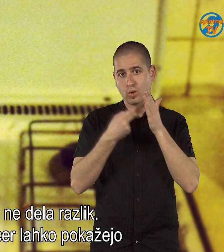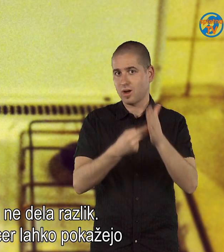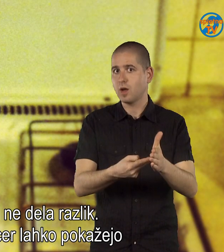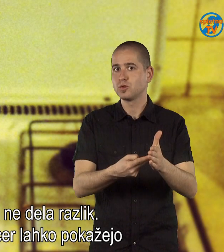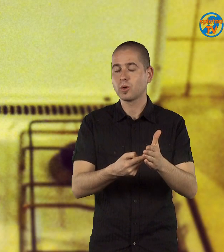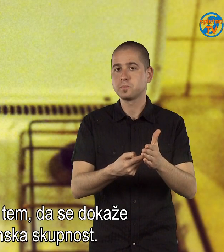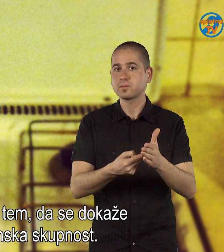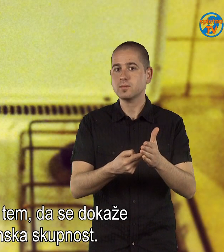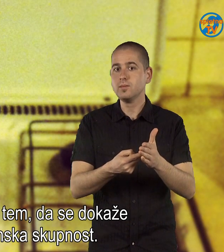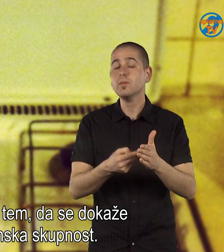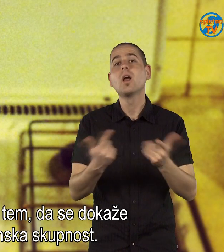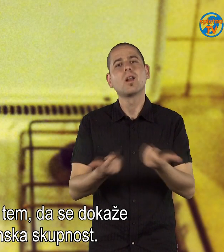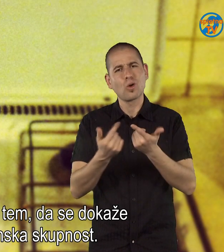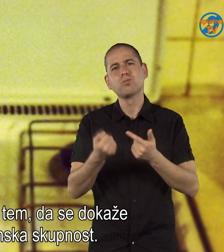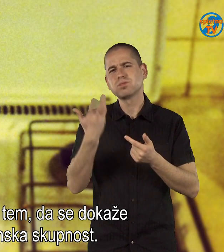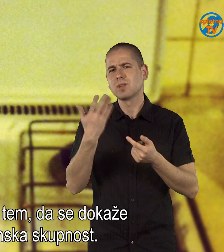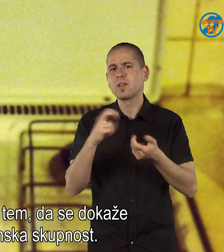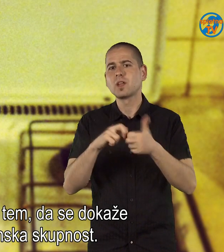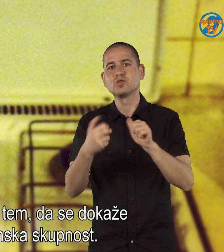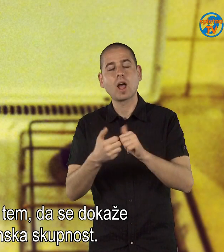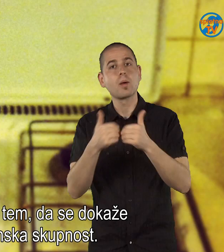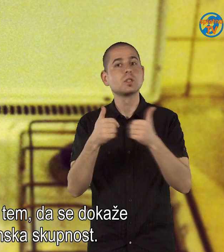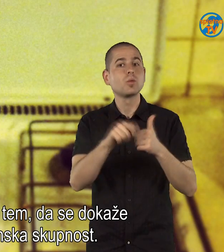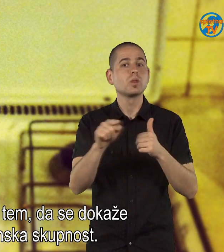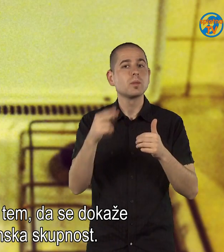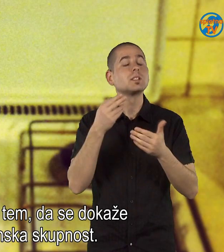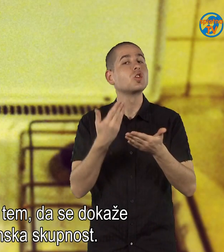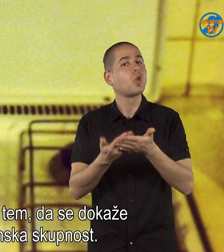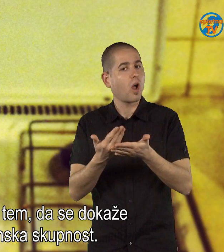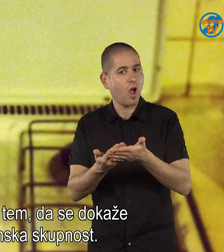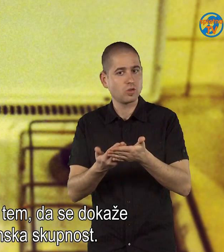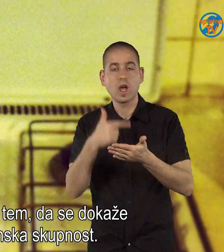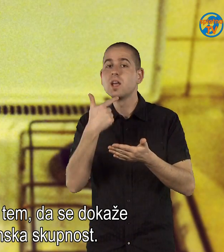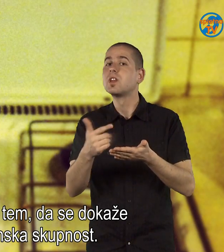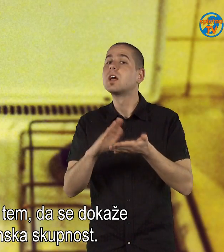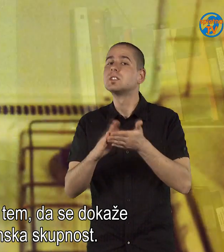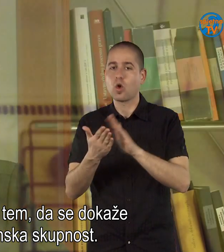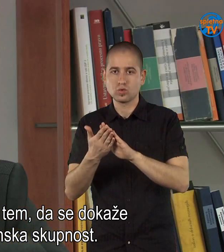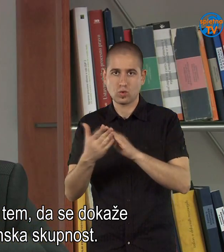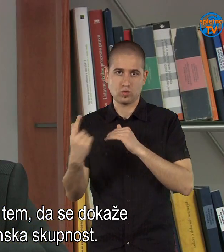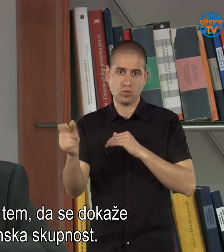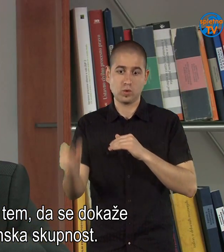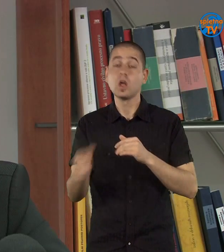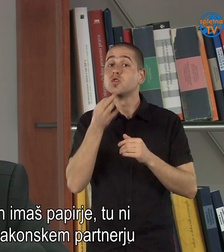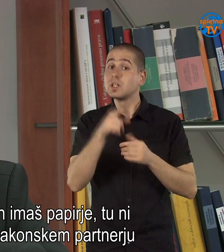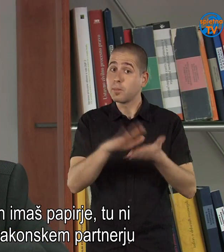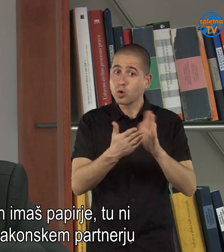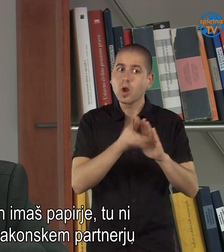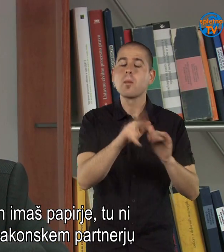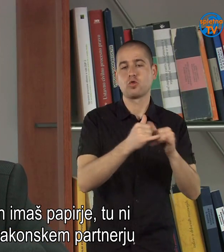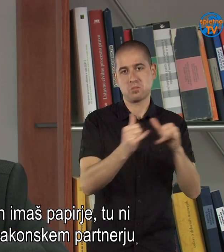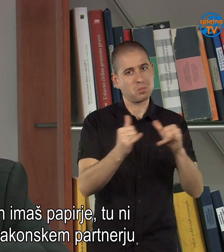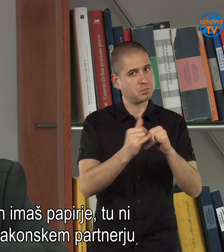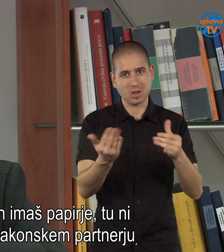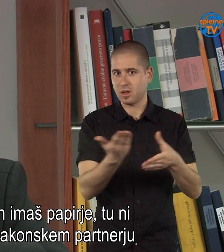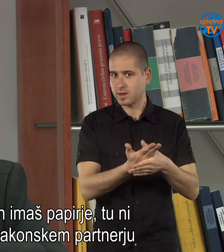potem pokažejo neke lahko težave, zlasti v tem, da se dokaže izvenzakonsko skupnost, ne. Zdaj, če si poročen, imaš